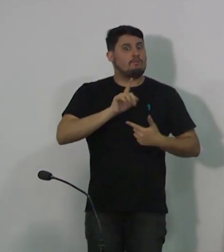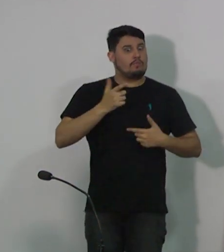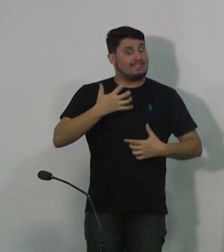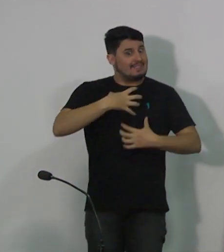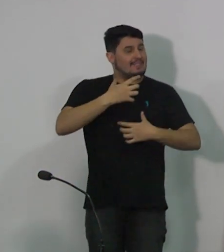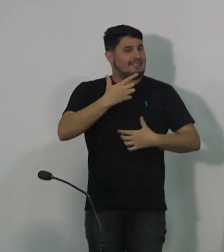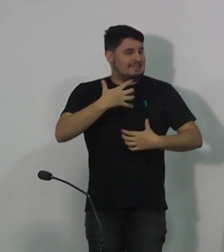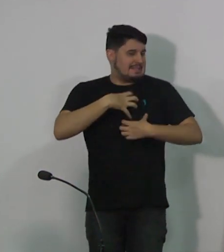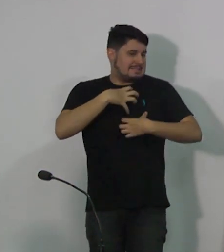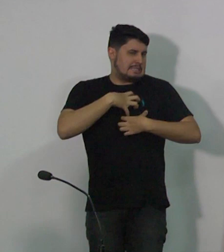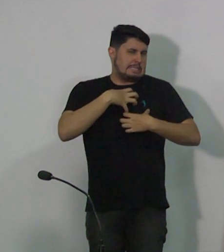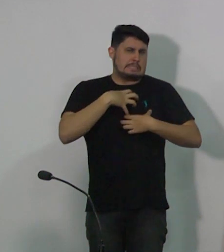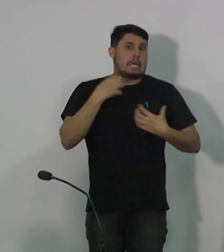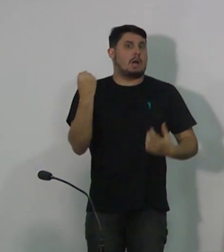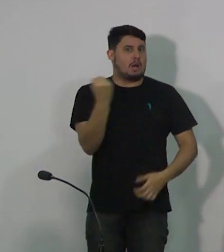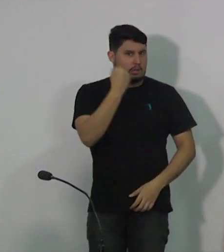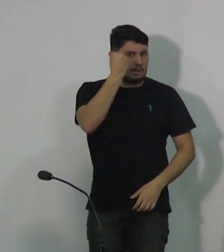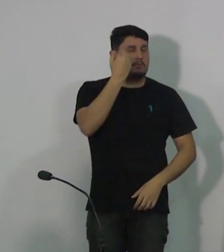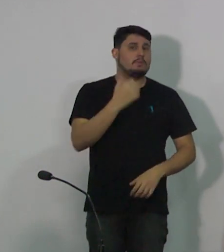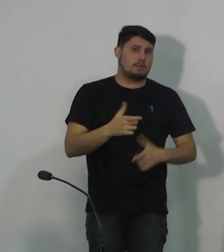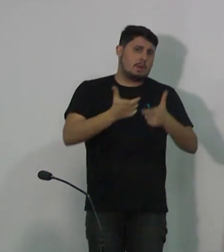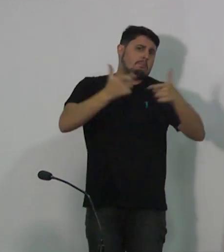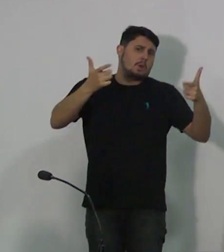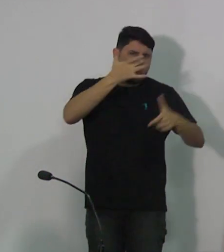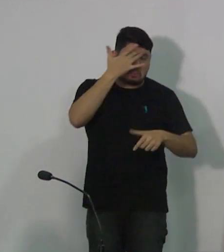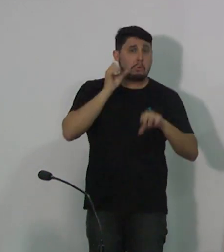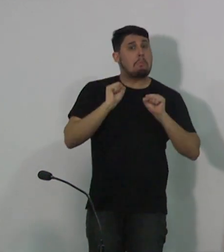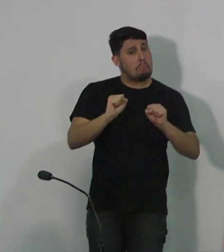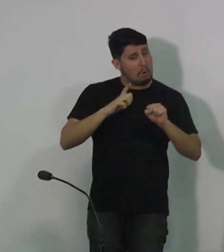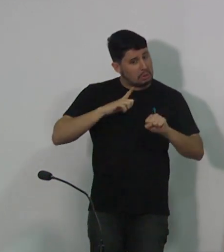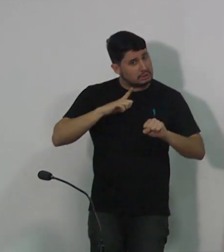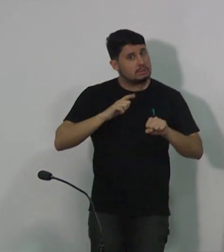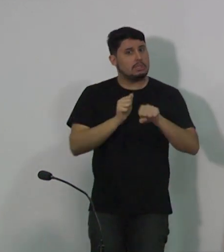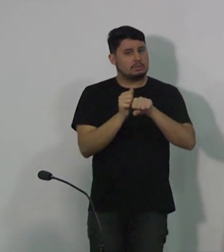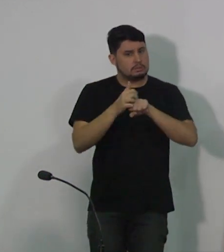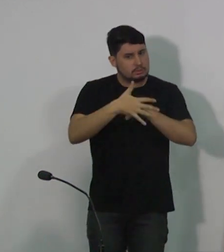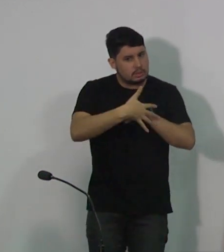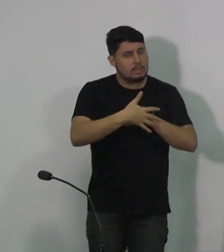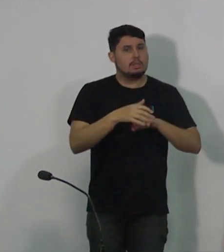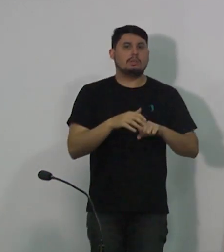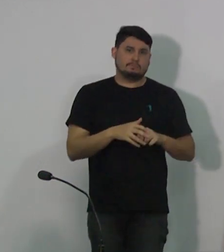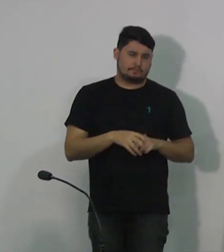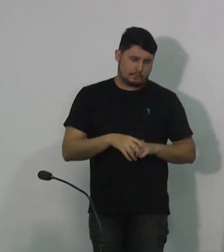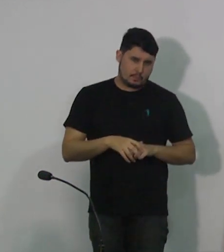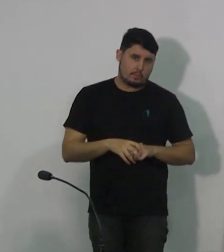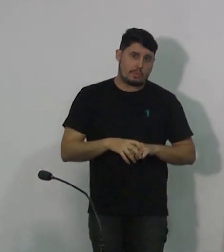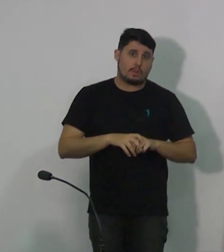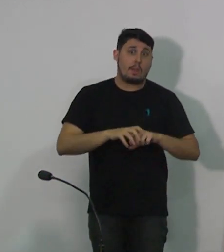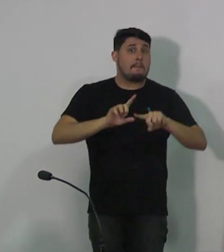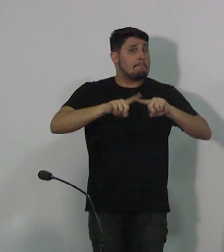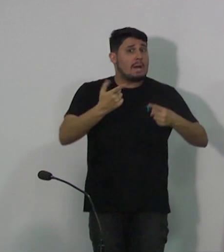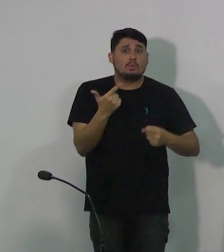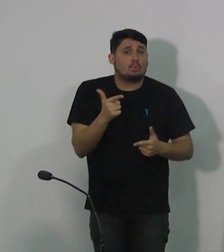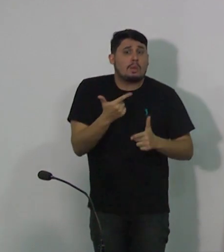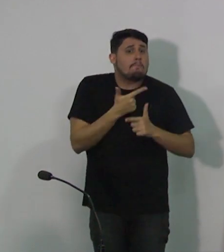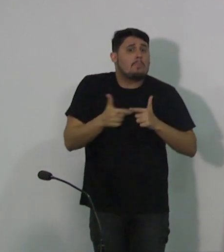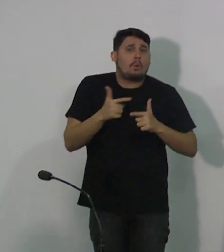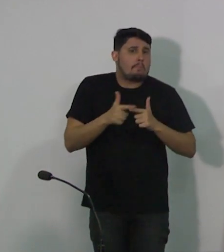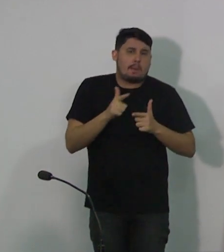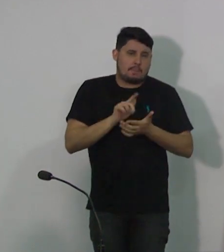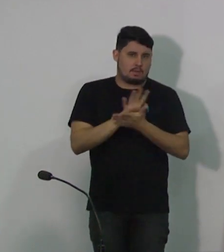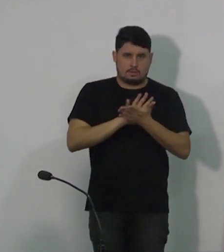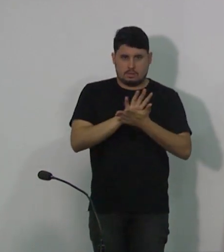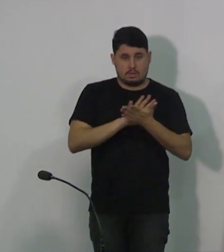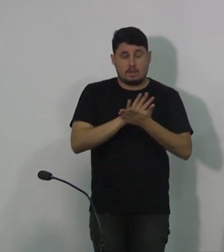contrário, a maioria das pessoas vai ter o diagnóstico e a maioria das pessoas que tiverem o diagnóstico não vão ter problema nenhum. A única questão é a